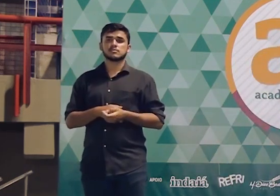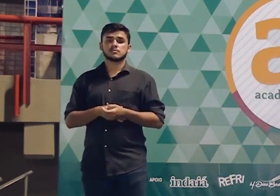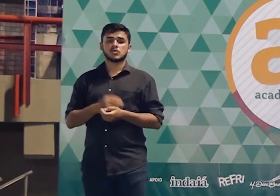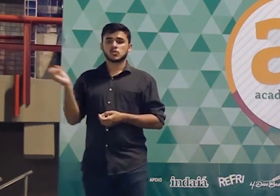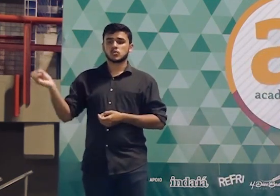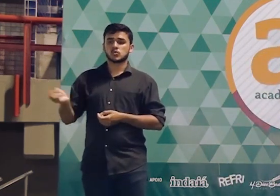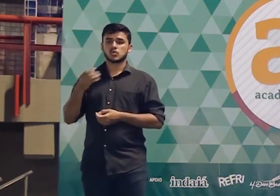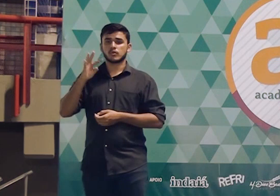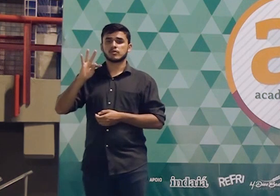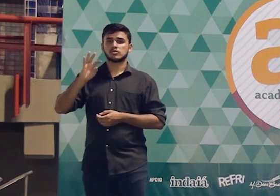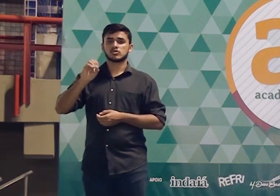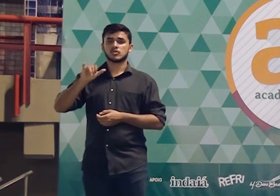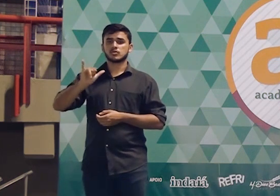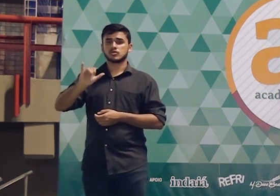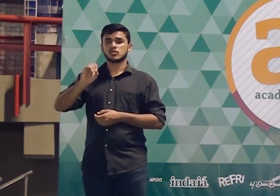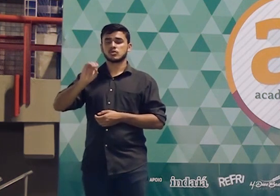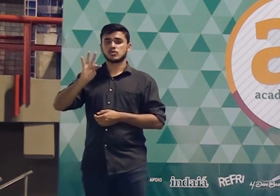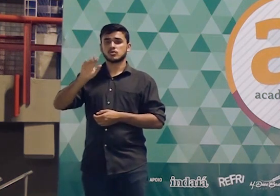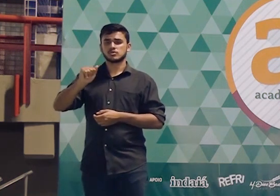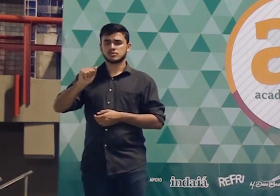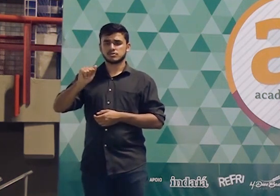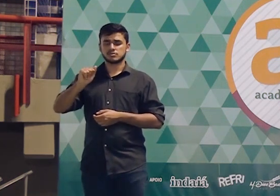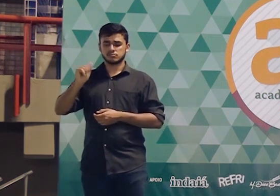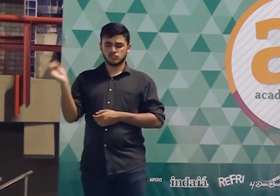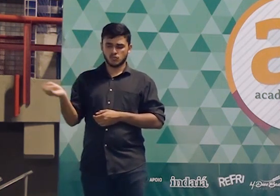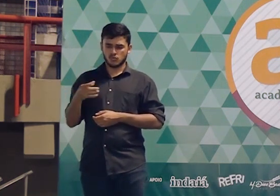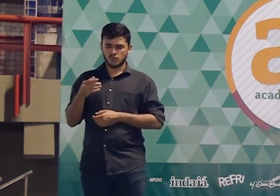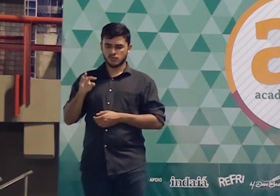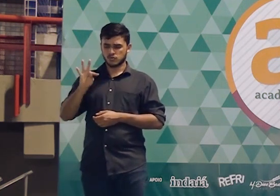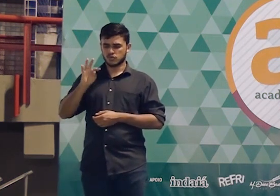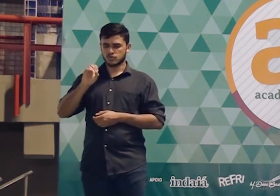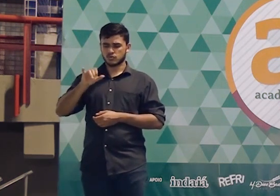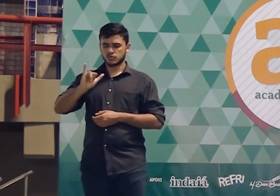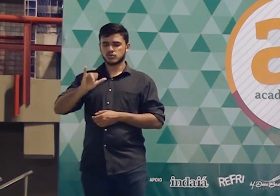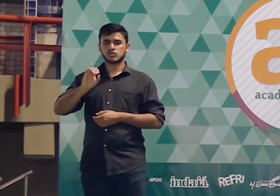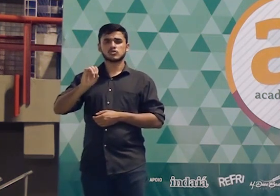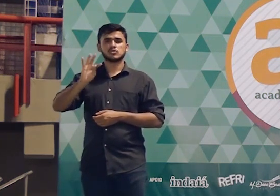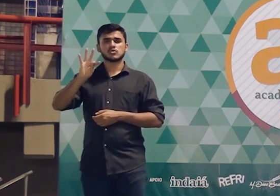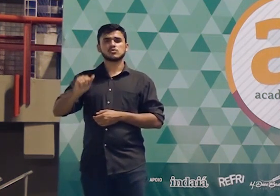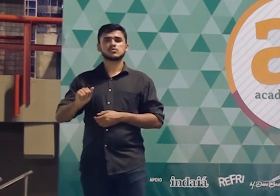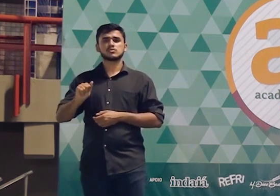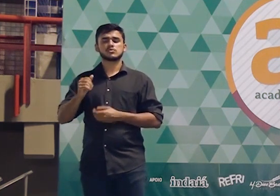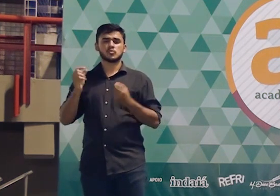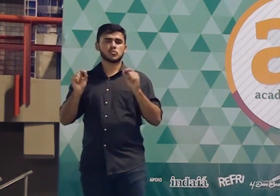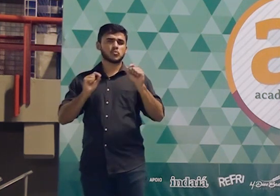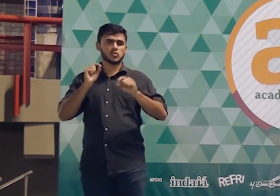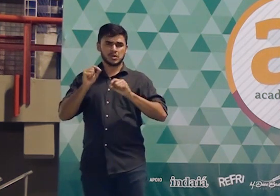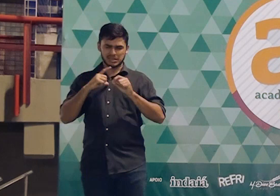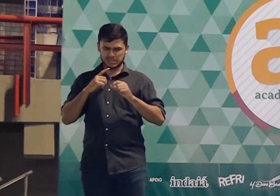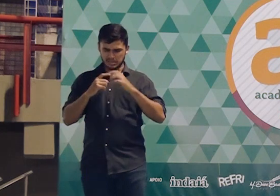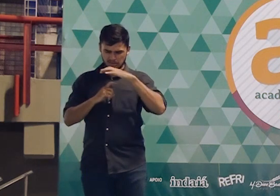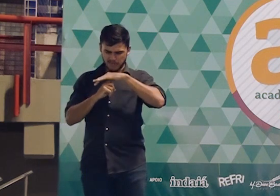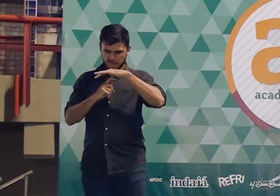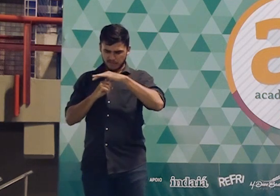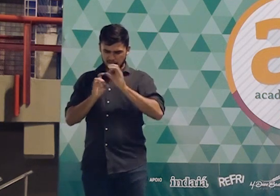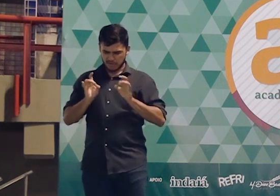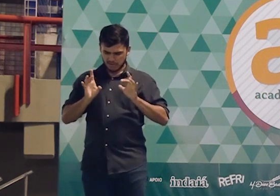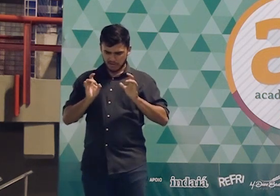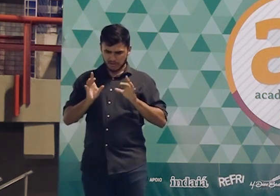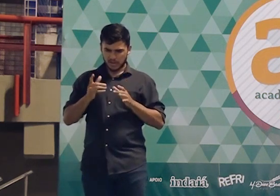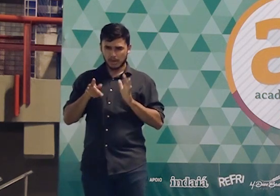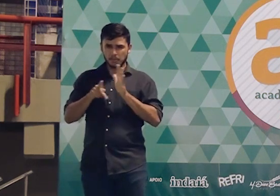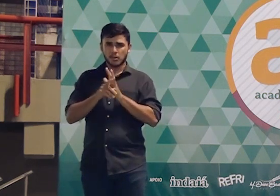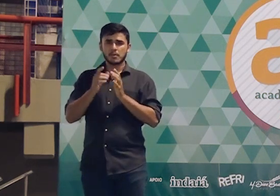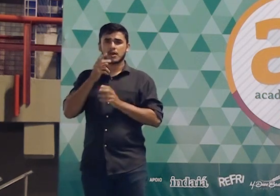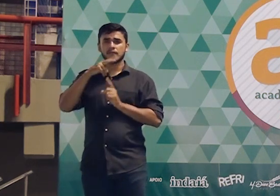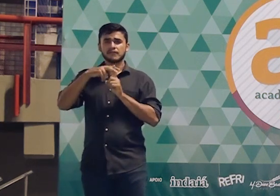inovação toyotista. Meu filho, a inovação toyotista tem a ver com o cara vendendo Guaraná na porta